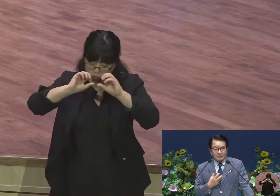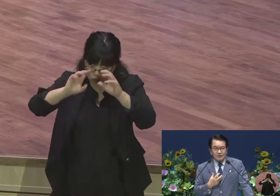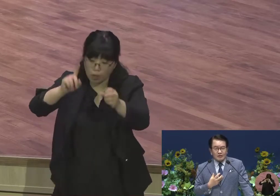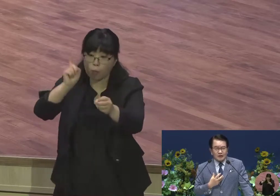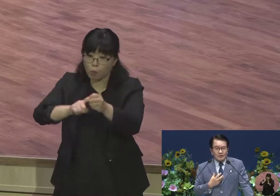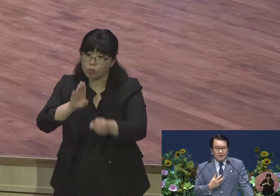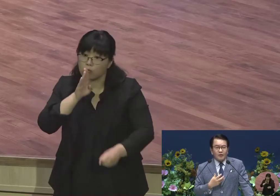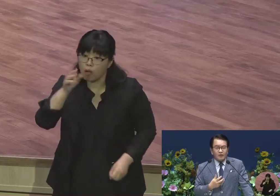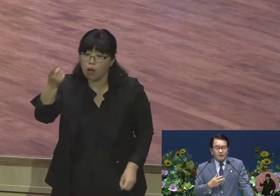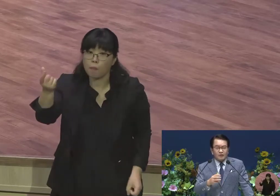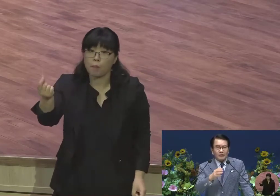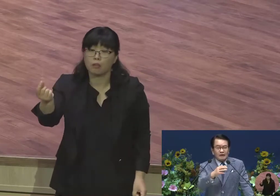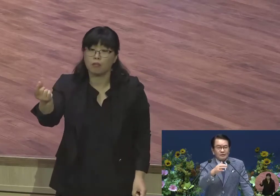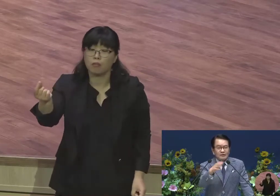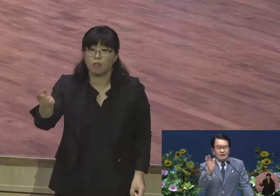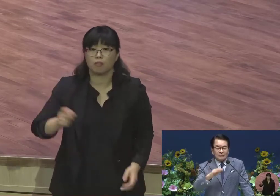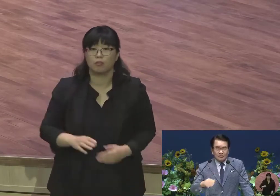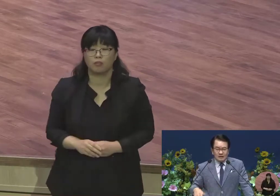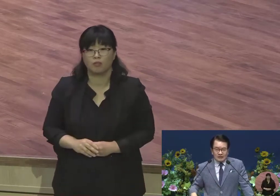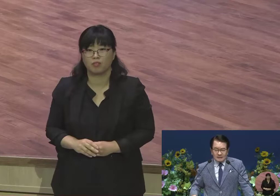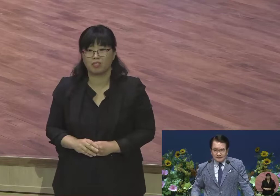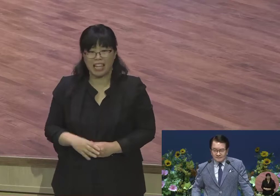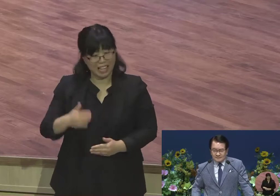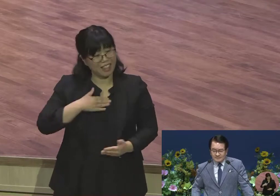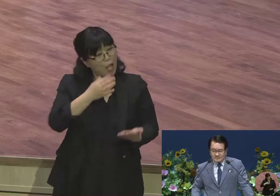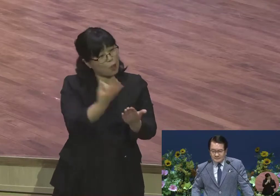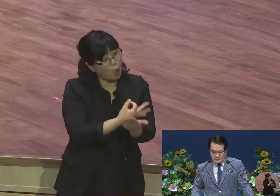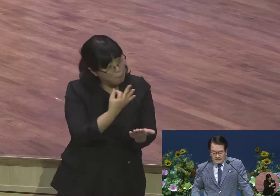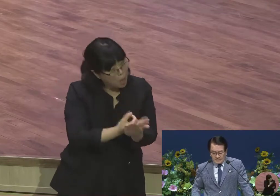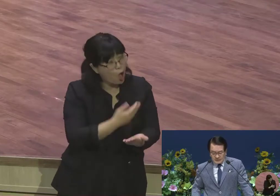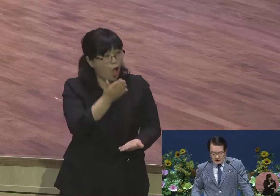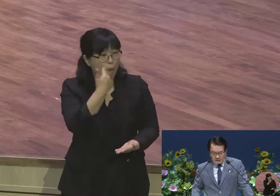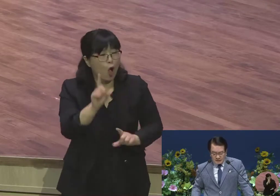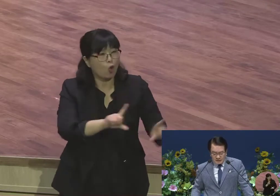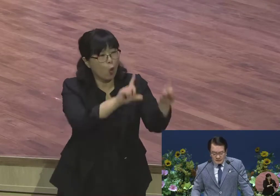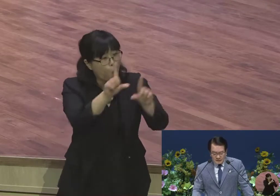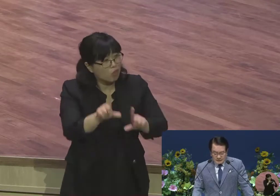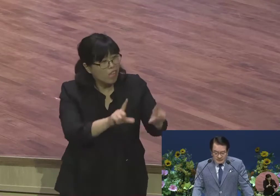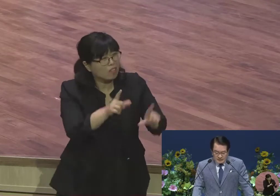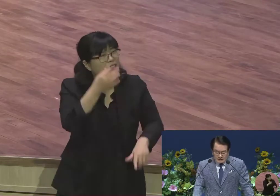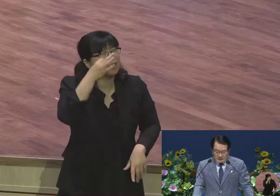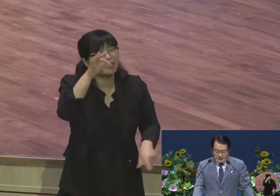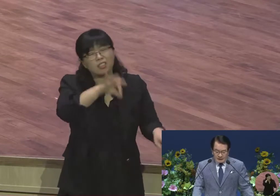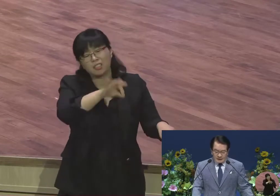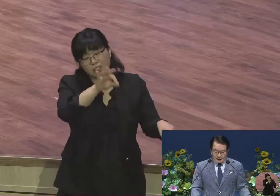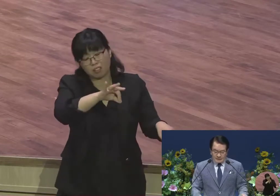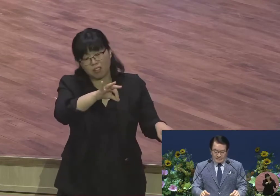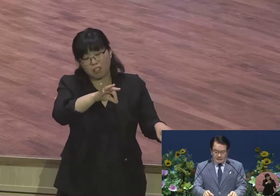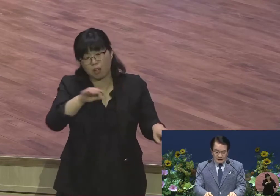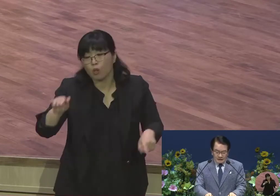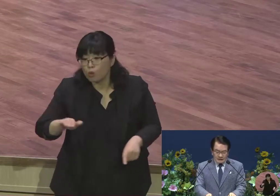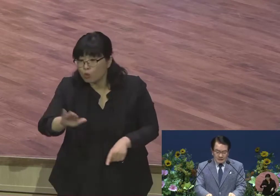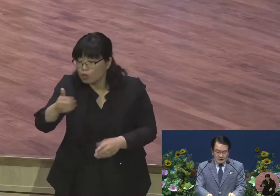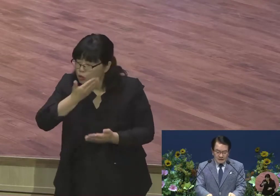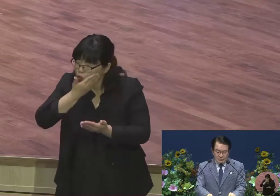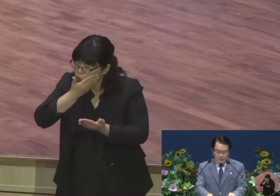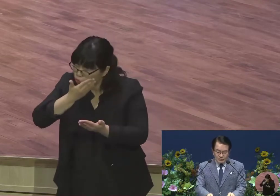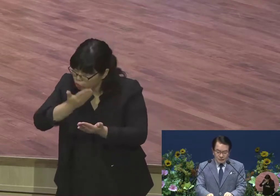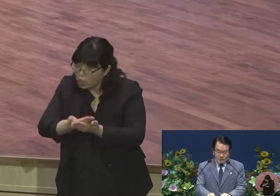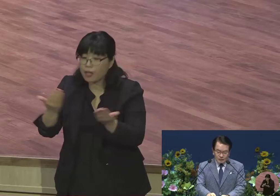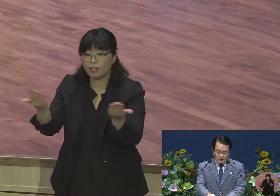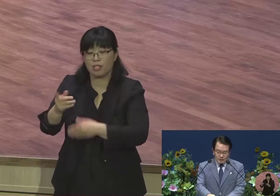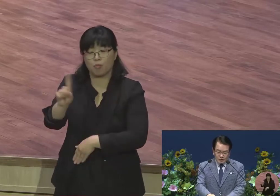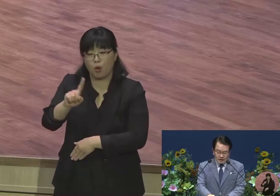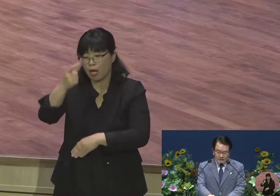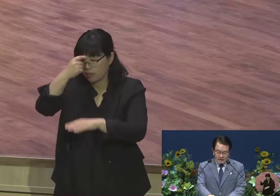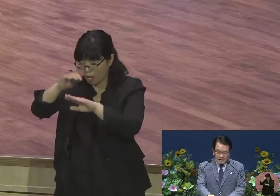예배하는 게 우리 본론이고 나뭇이 다 서론이야. 그렇죠. 그러니까 언제나 여러분 거리도